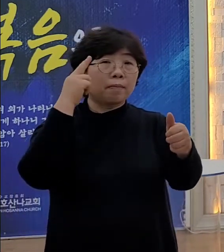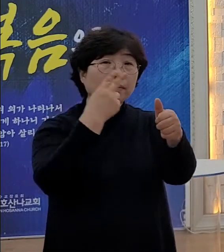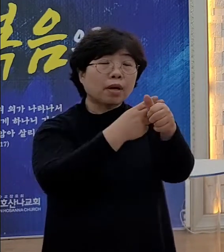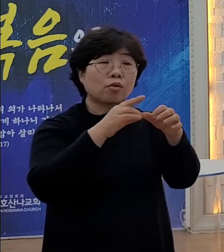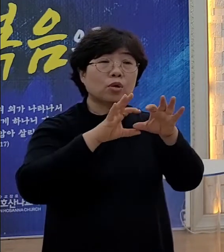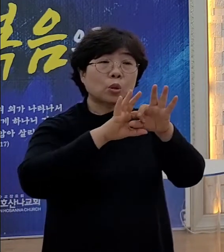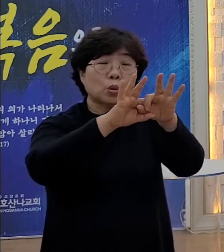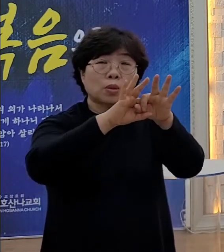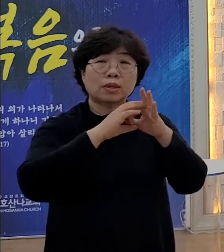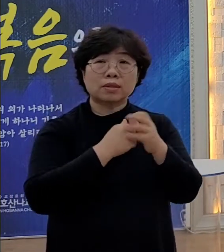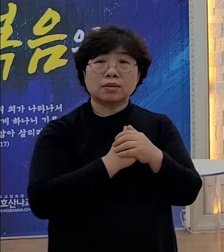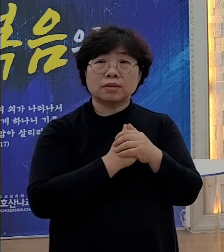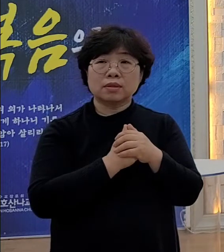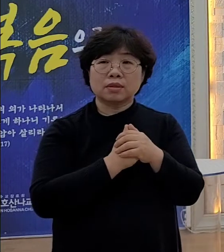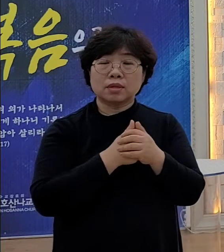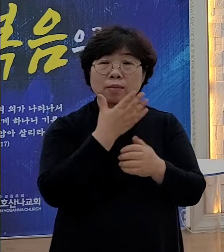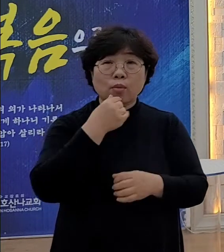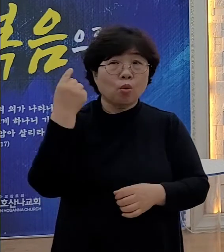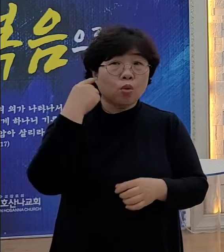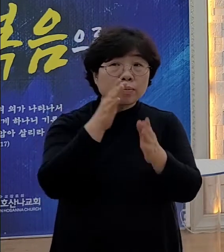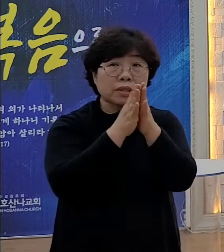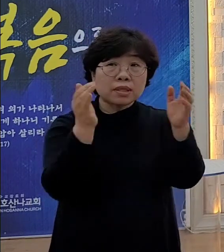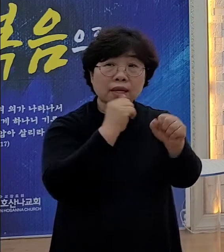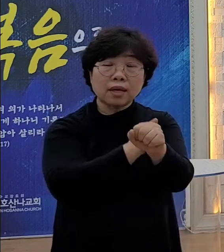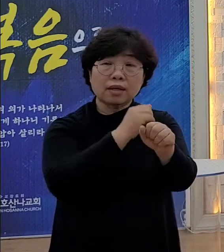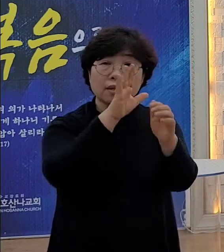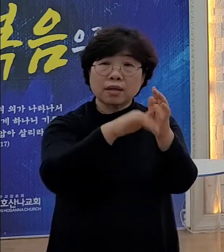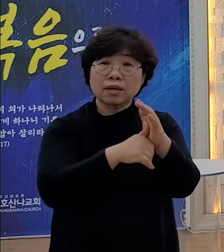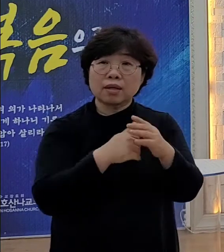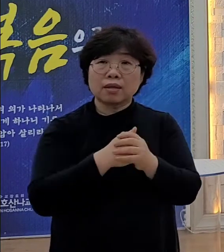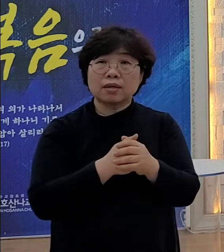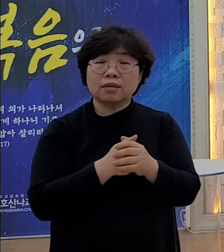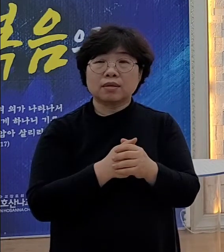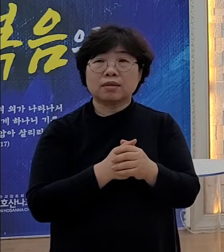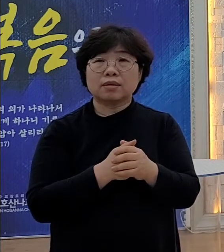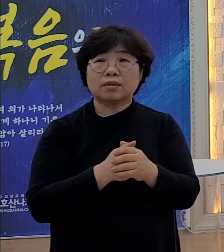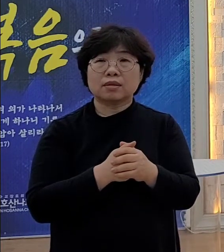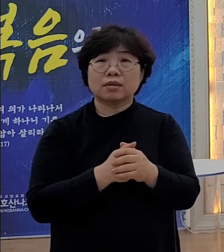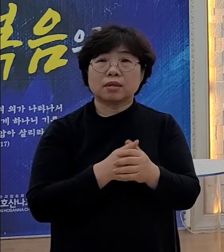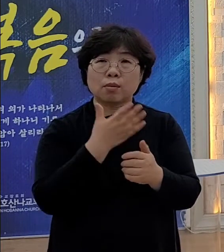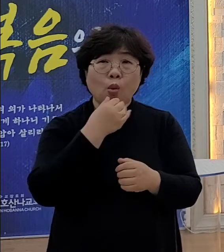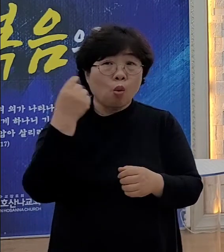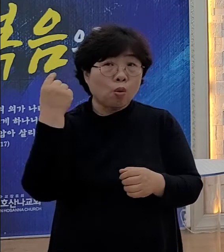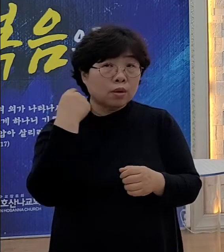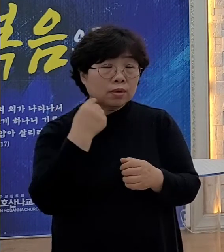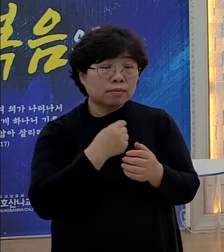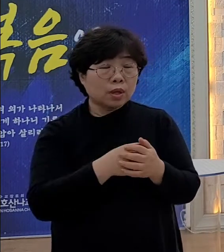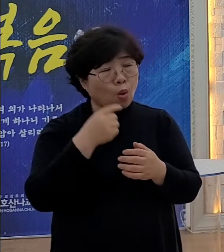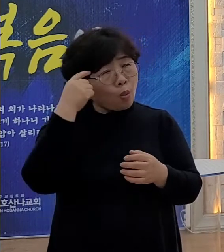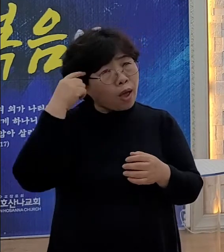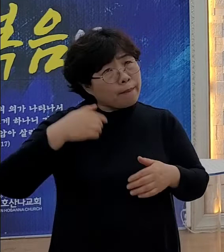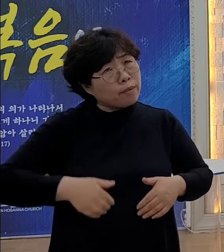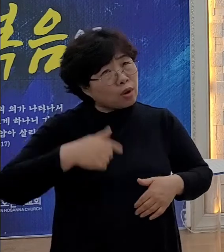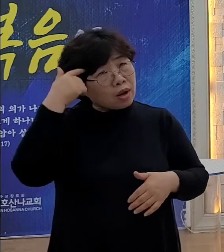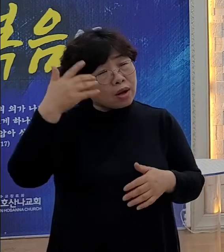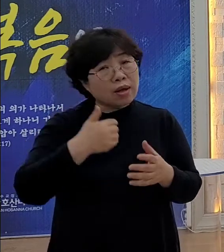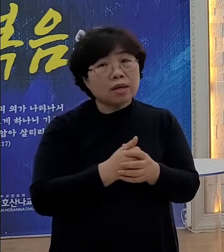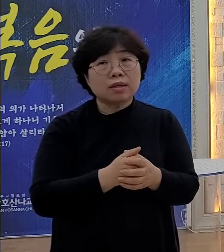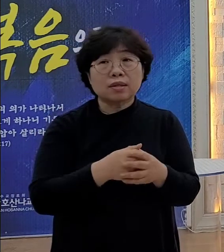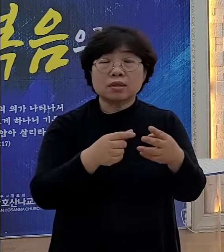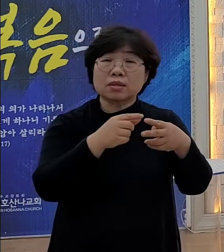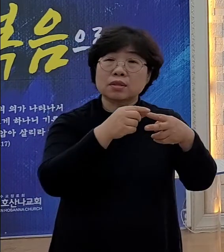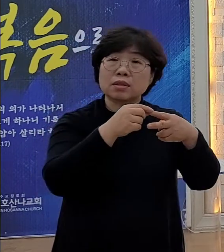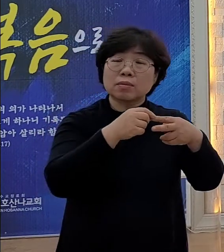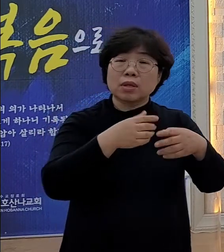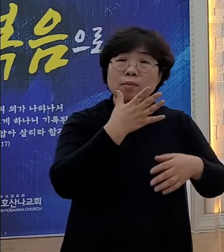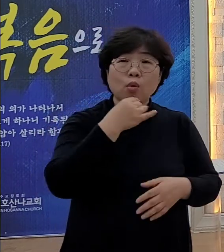통해서 이 복음을 시작하는데, 자, 그 복음이 왜 필요한가? 아까 첫 번째는